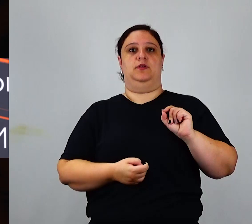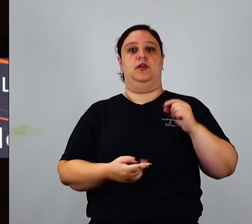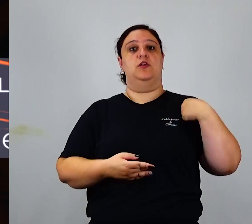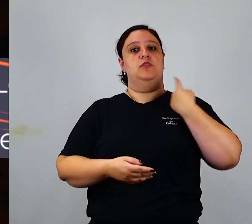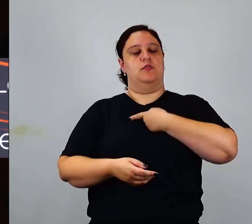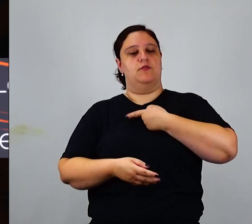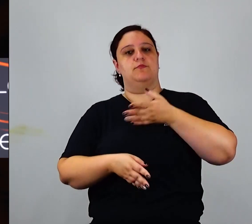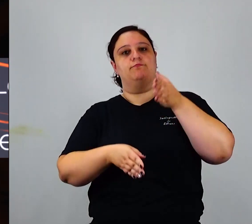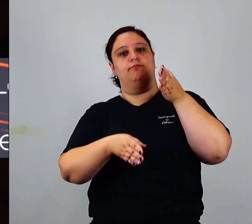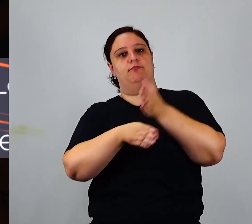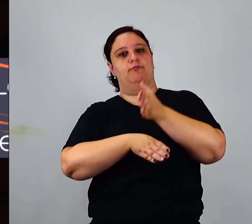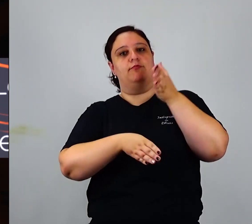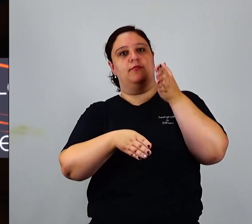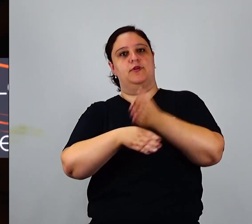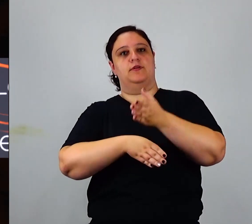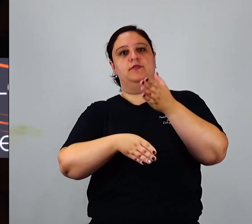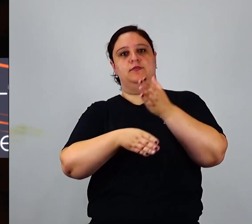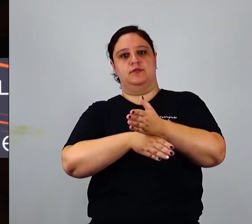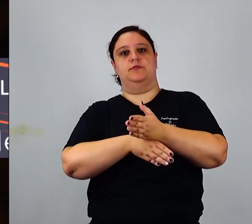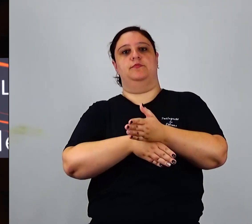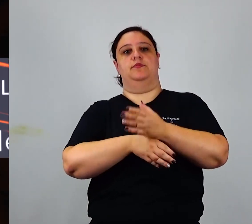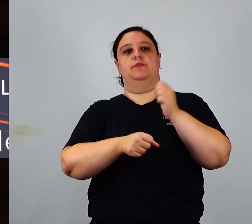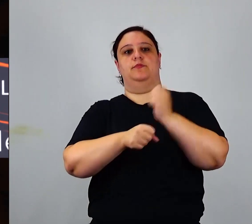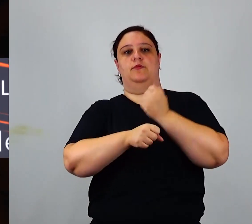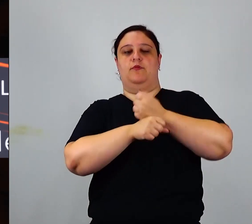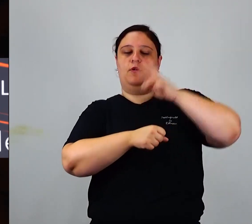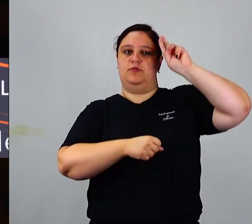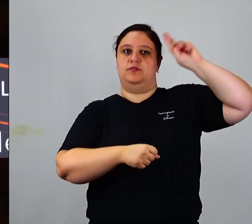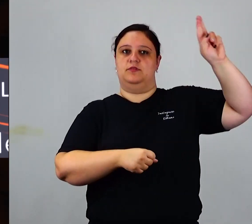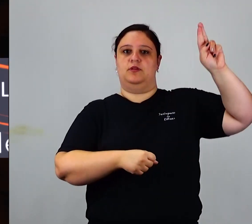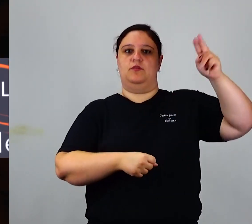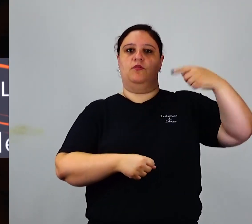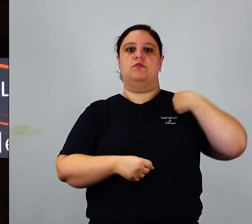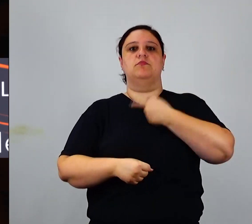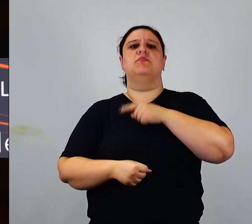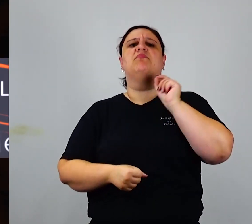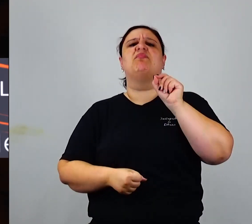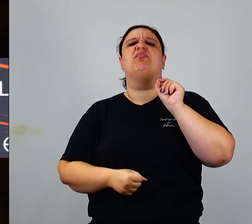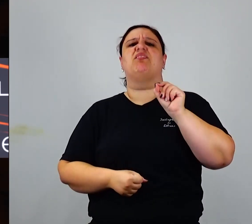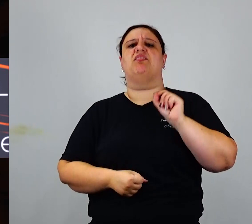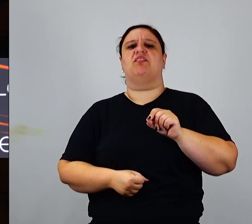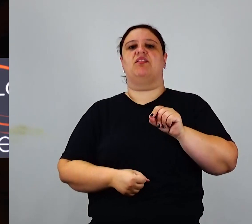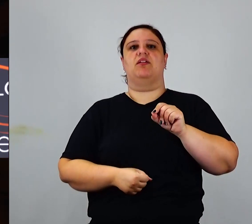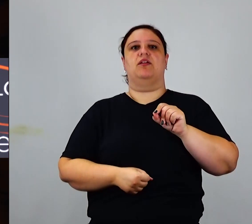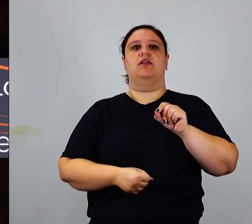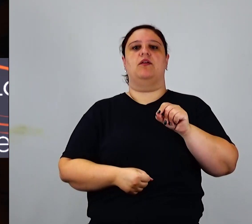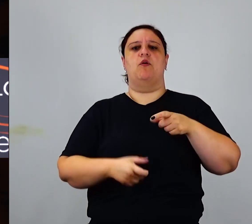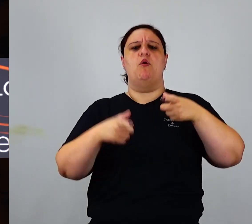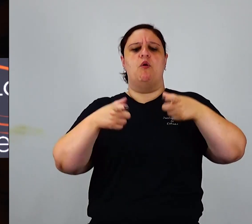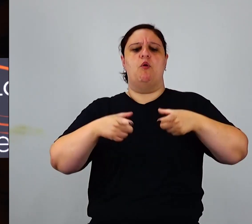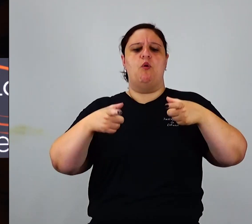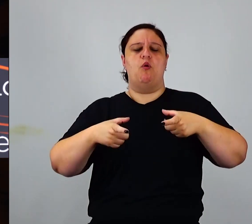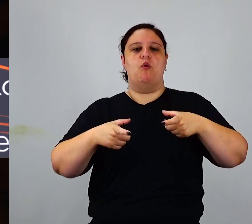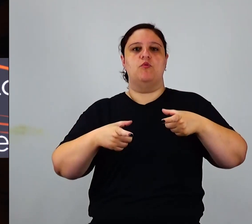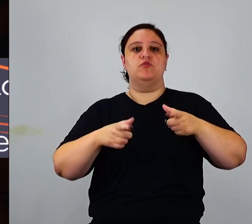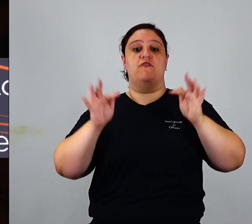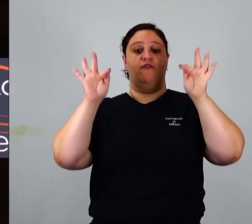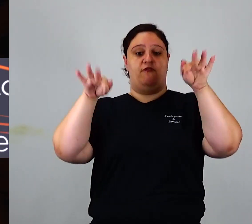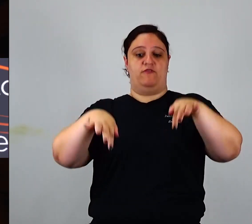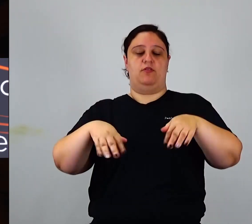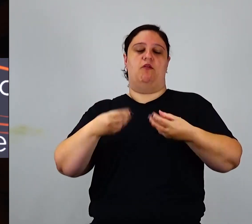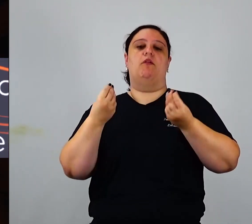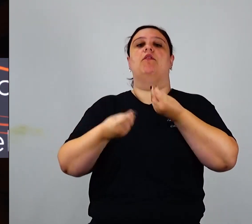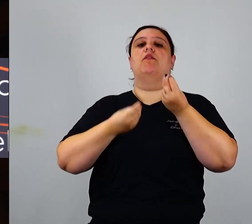nós somos, quem nós somos, onde estamos e qual vai ser o resultado.